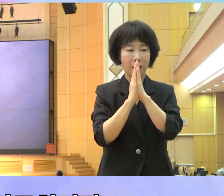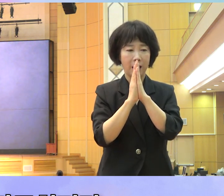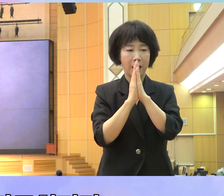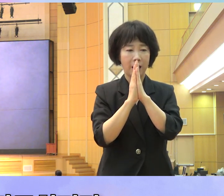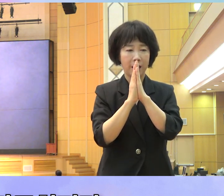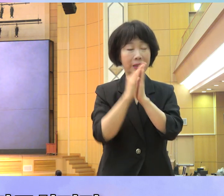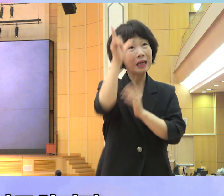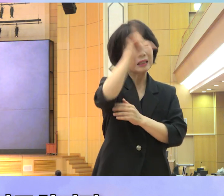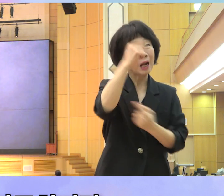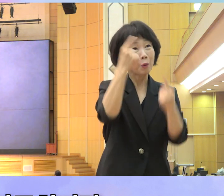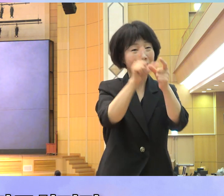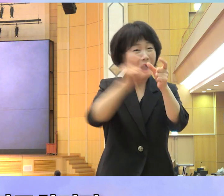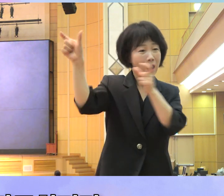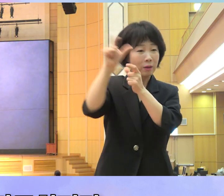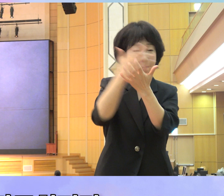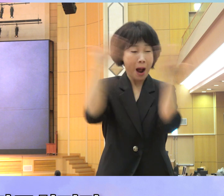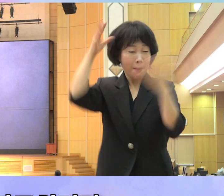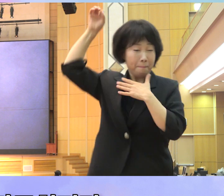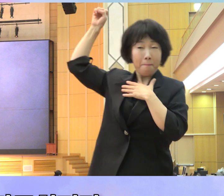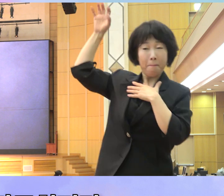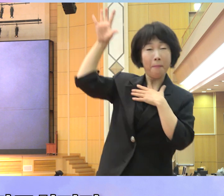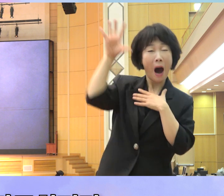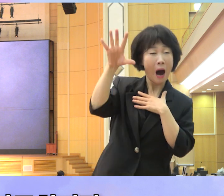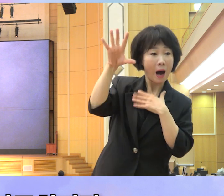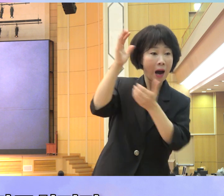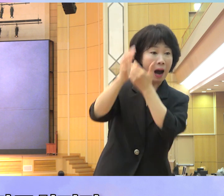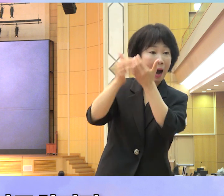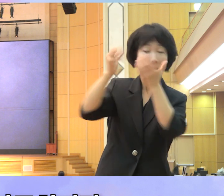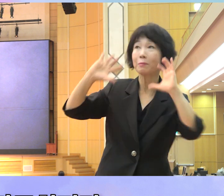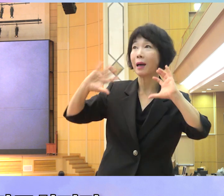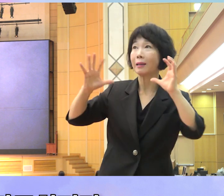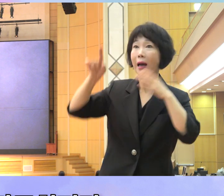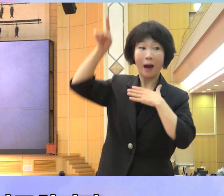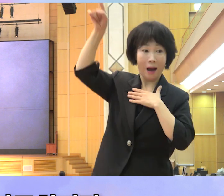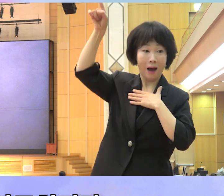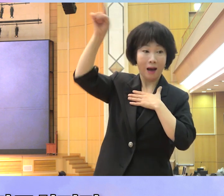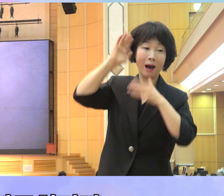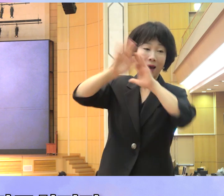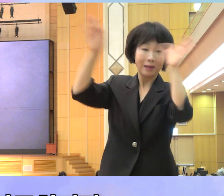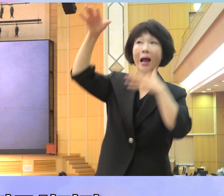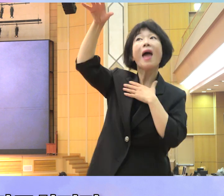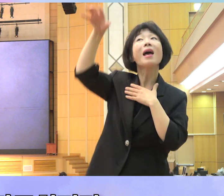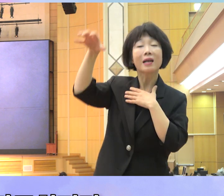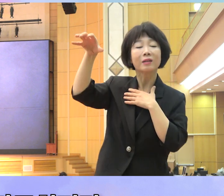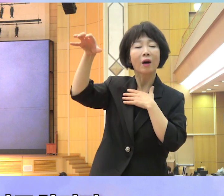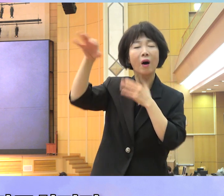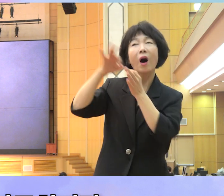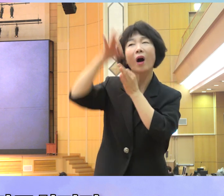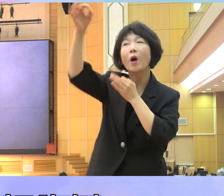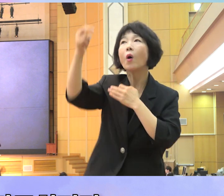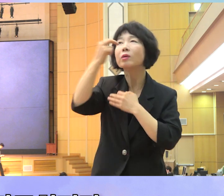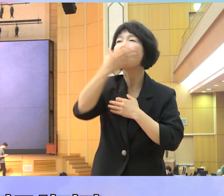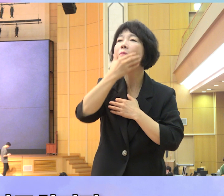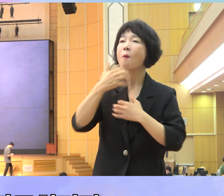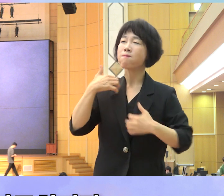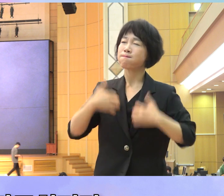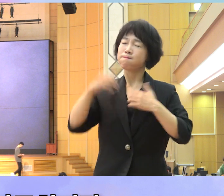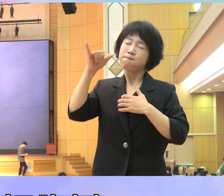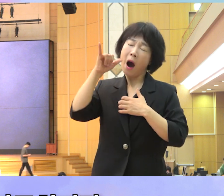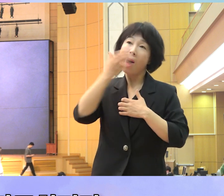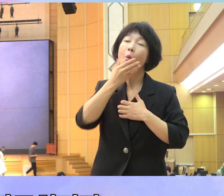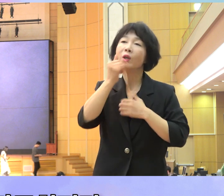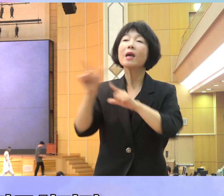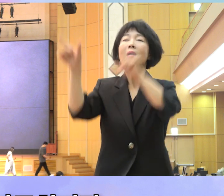날빛보다 더 밝은 하나님의 나라 그곳에서 영생 복락을 누리며